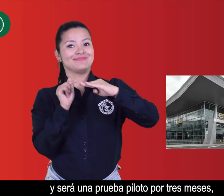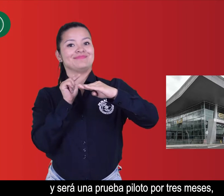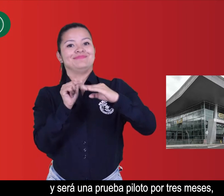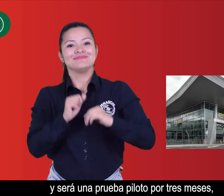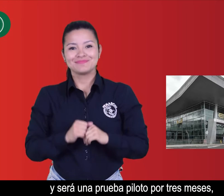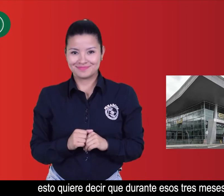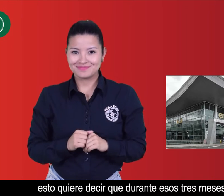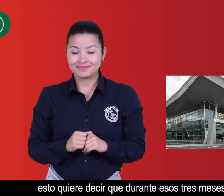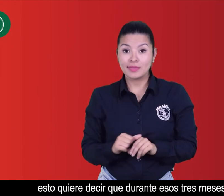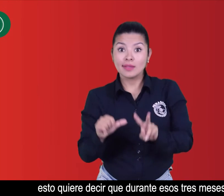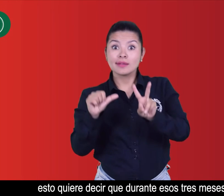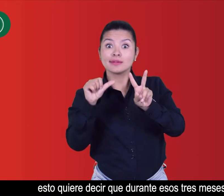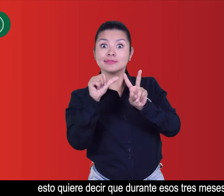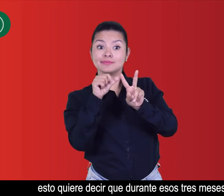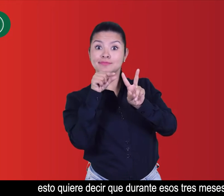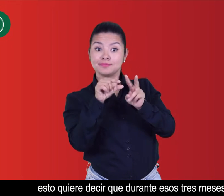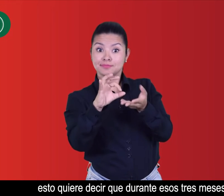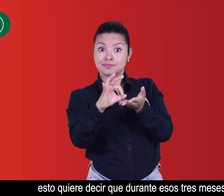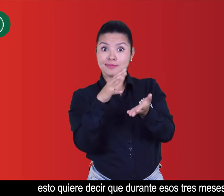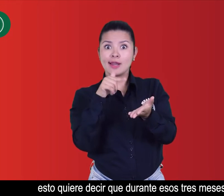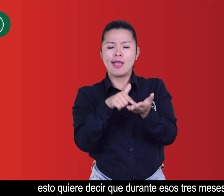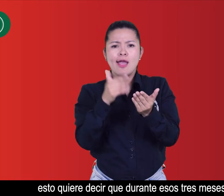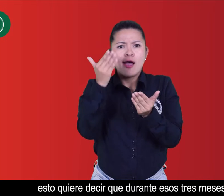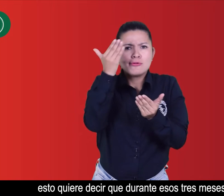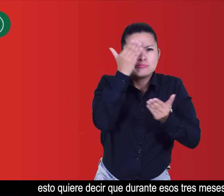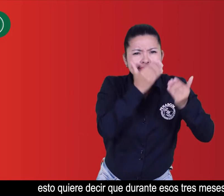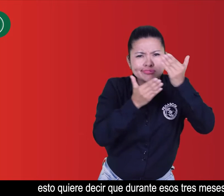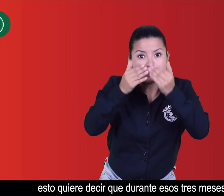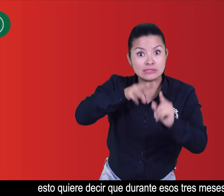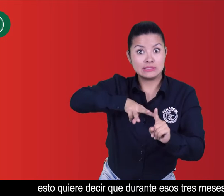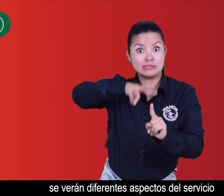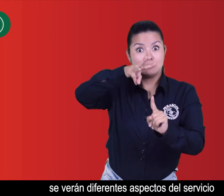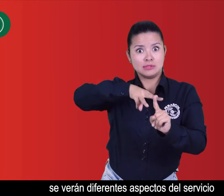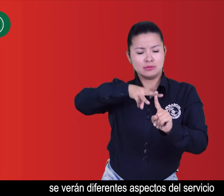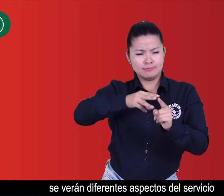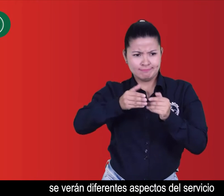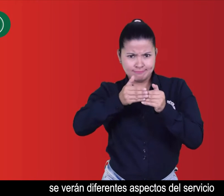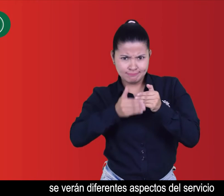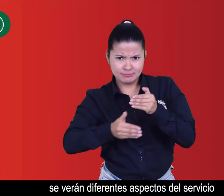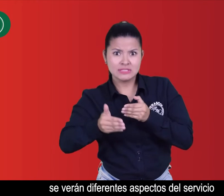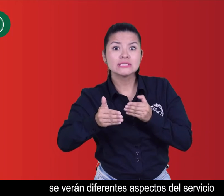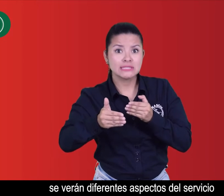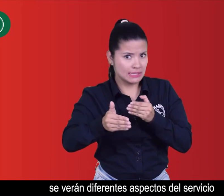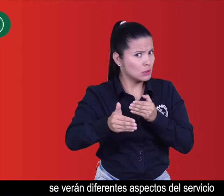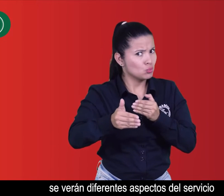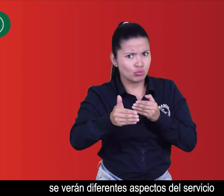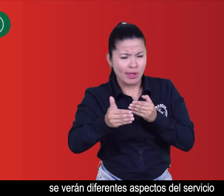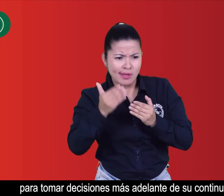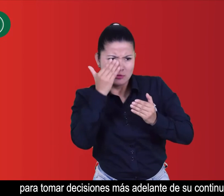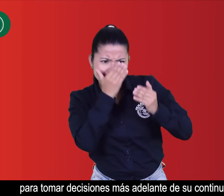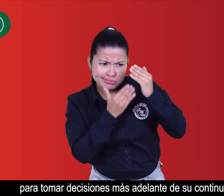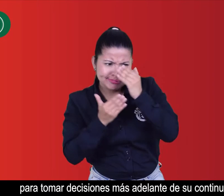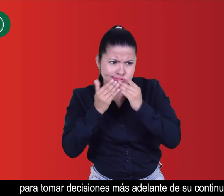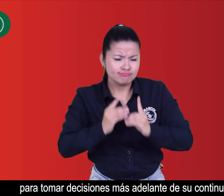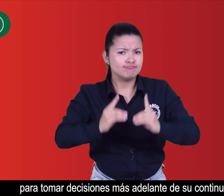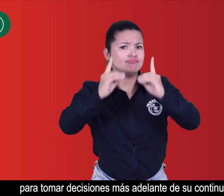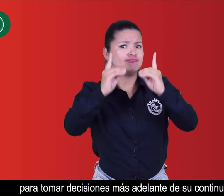Esto quiere decir que durante esos tres meses se verán diferentes aspectos del servicio para tomar decisiones más